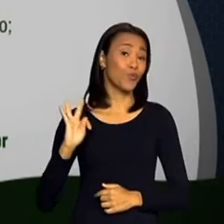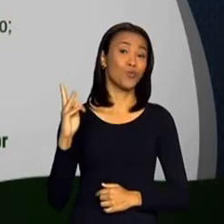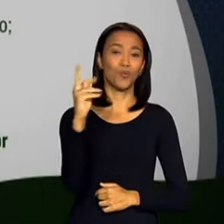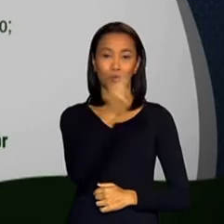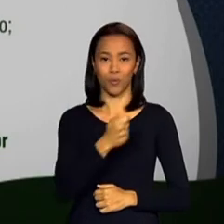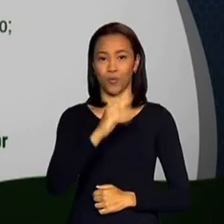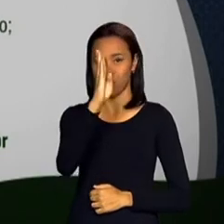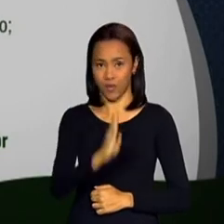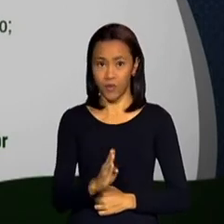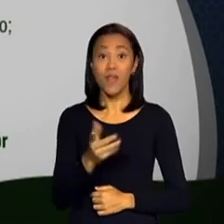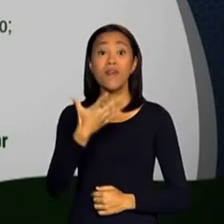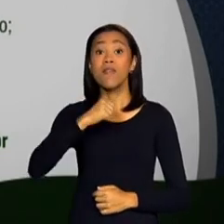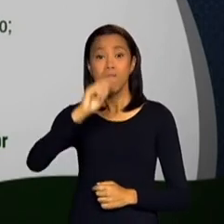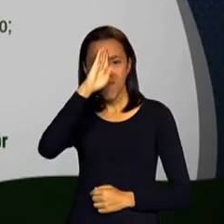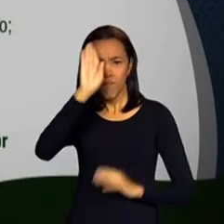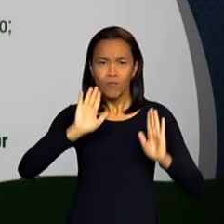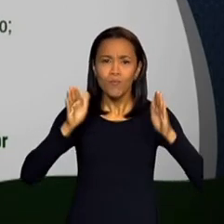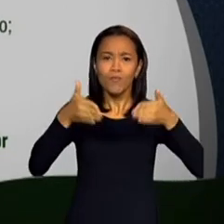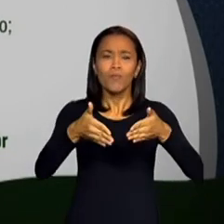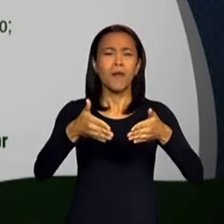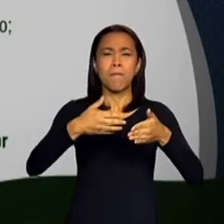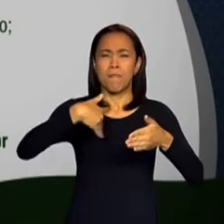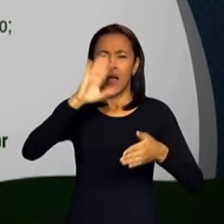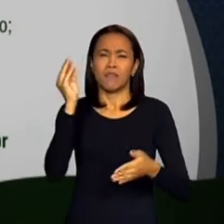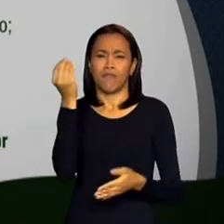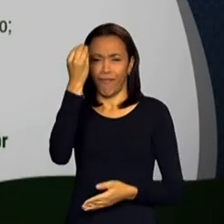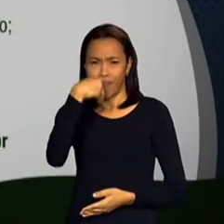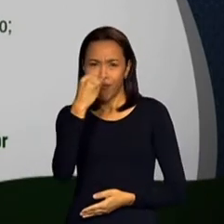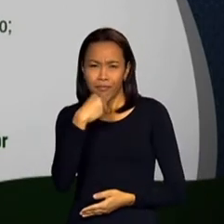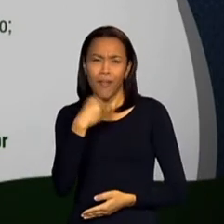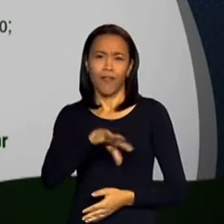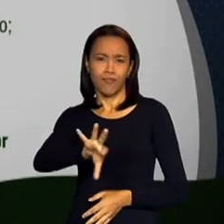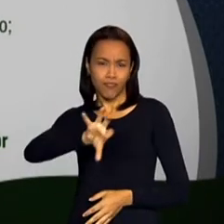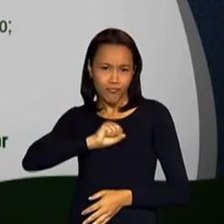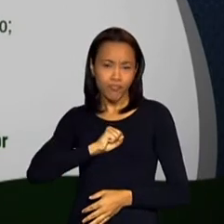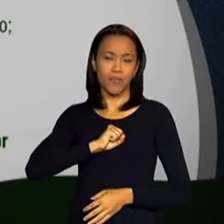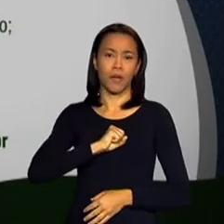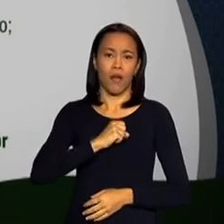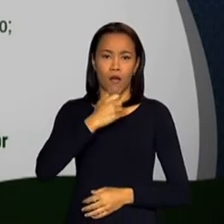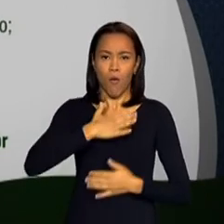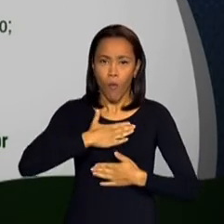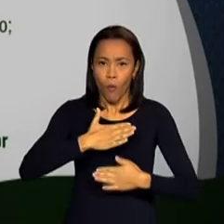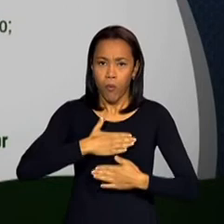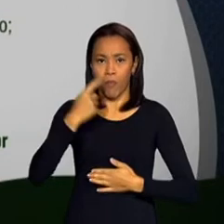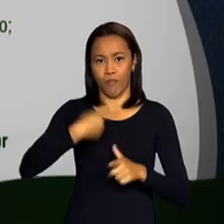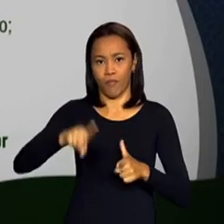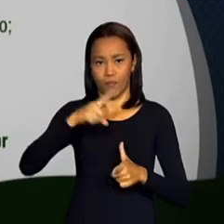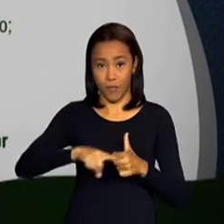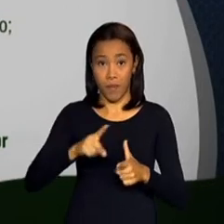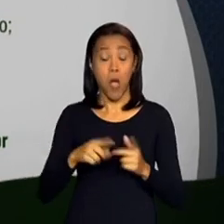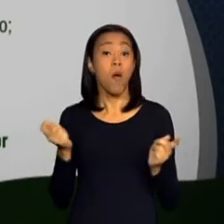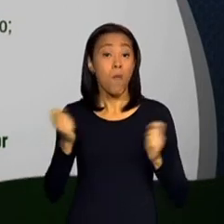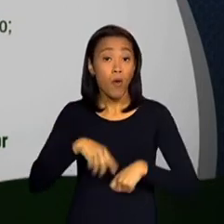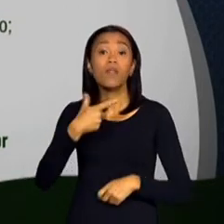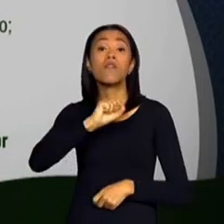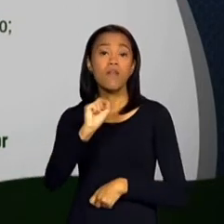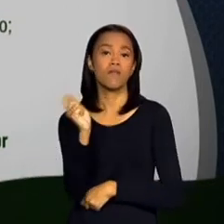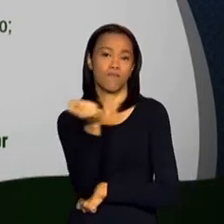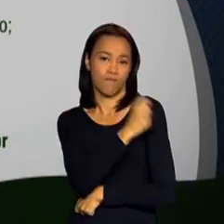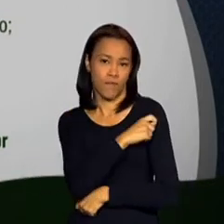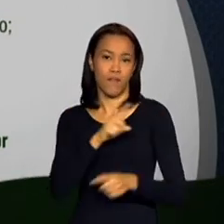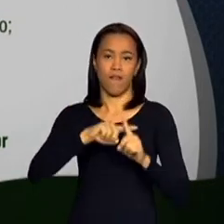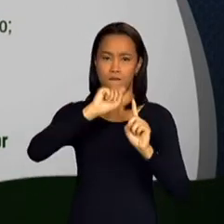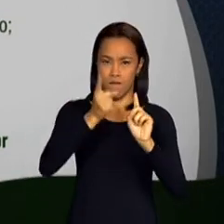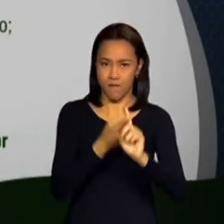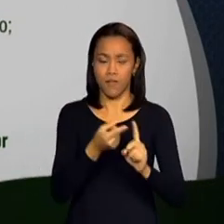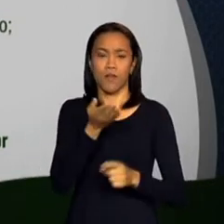país. Tem prioridade os grupos mais sujeitos ao agravamento de doenças respiratórias. Podem se vacinar